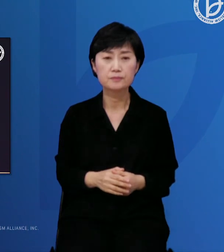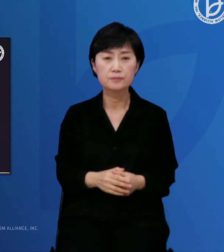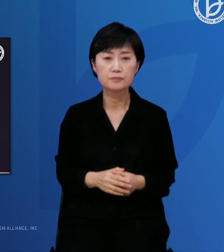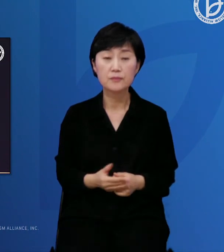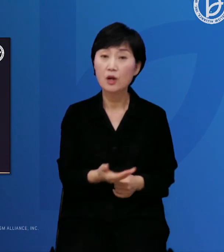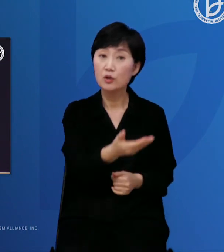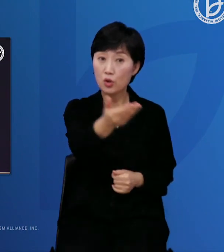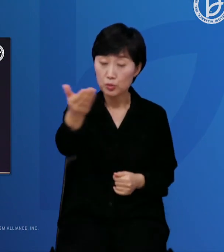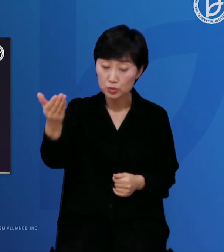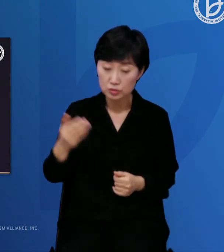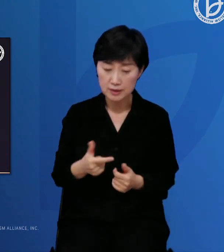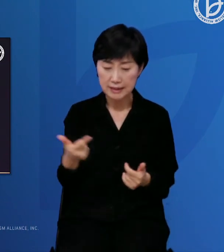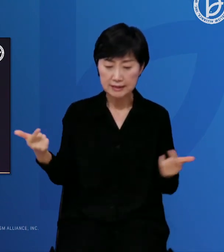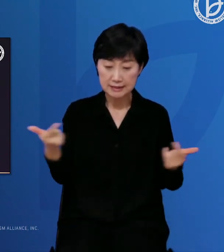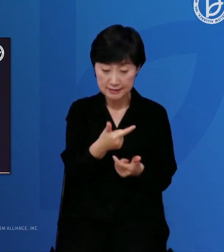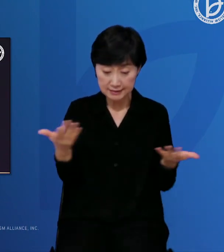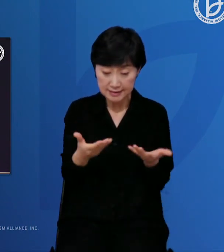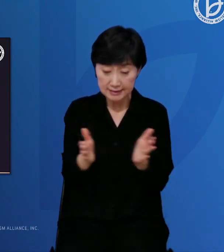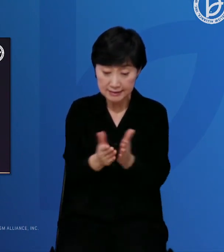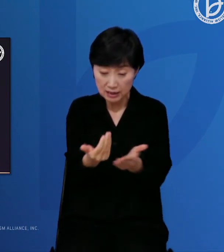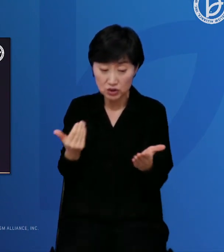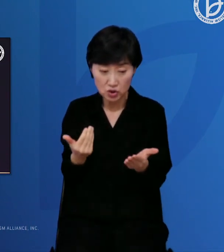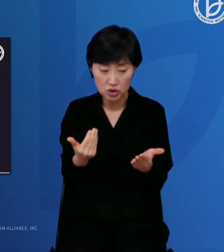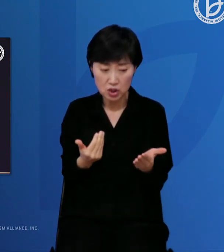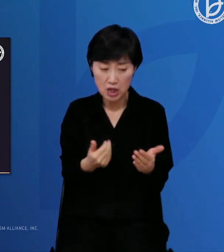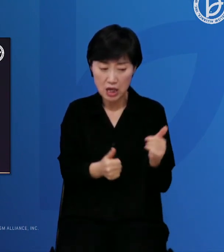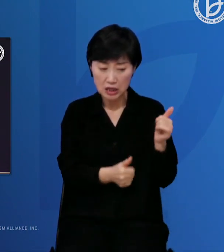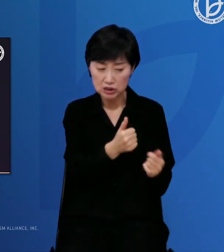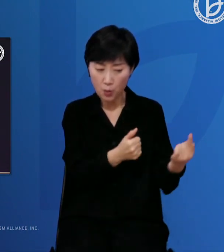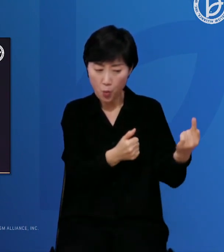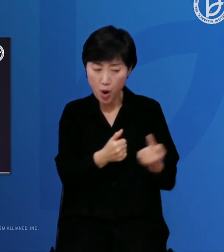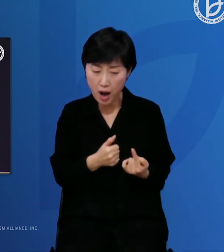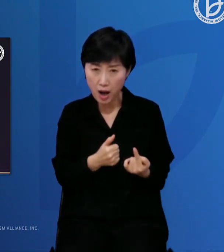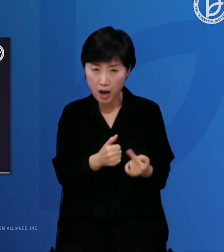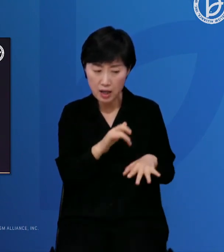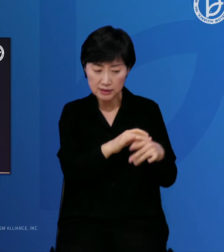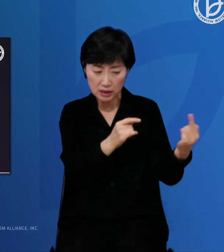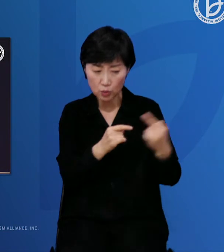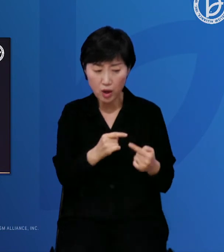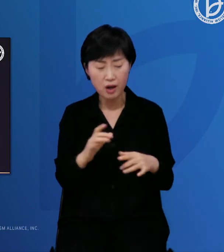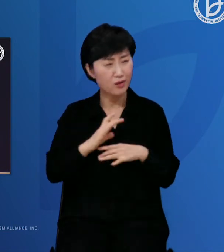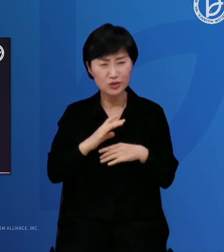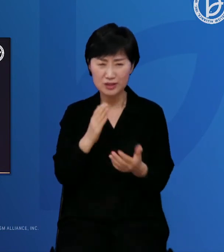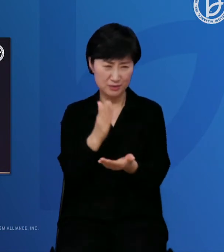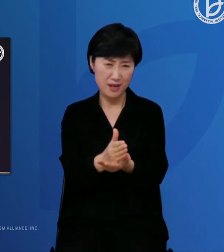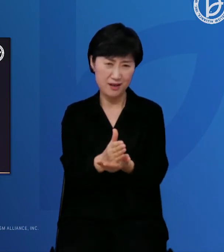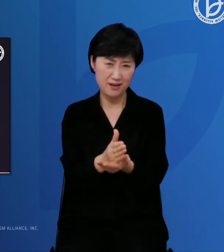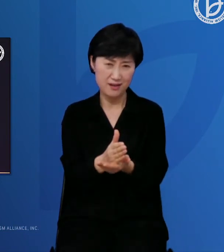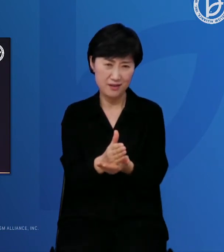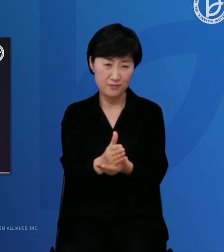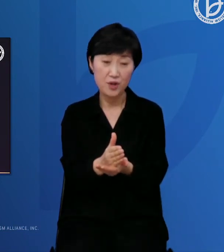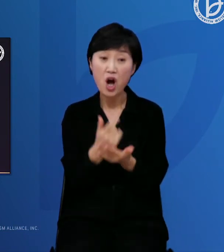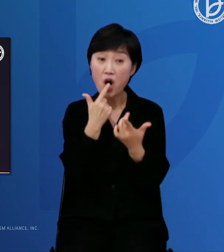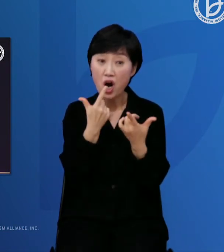걱정하지 마시고요. 이 사단은 그리스도가 왜 오셨는지 잘 알고 있습니다. But there's no need for concern